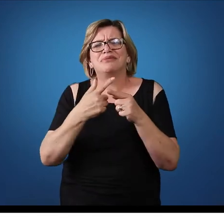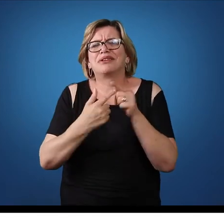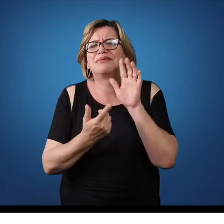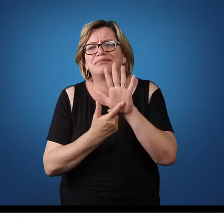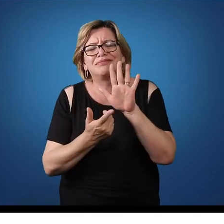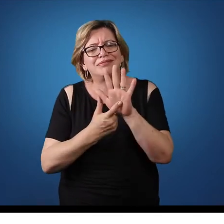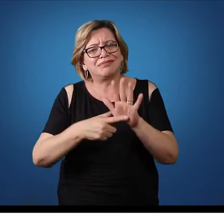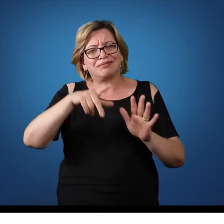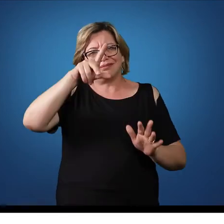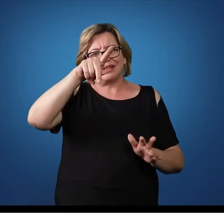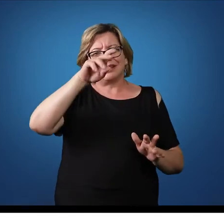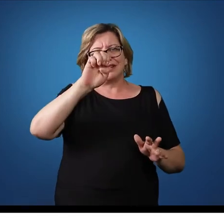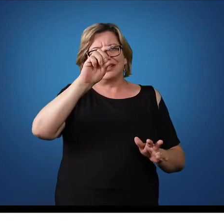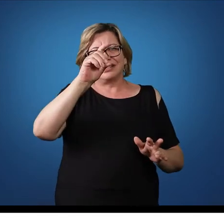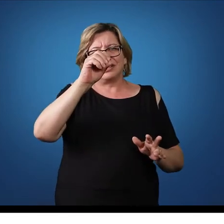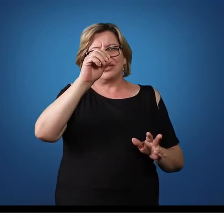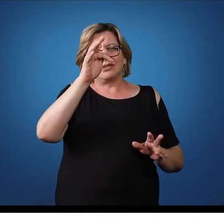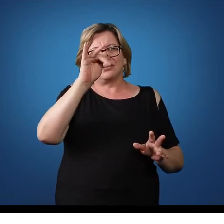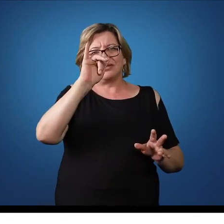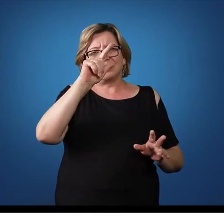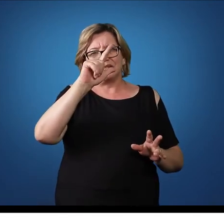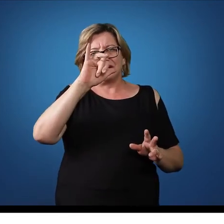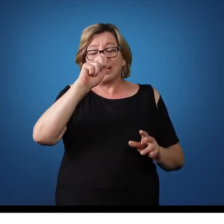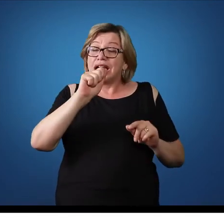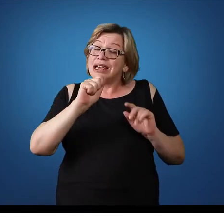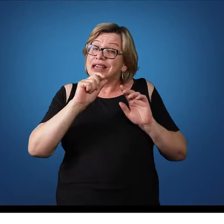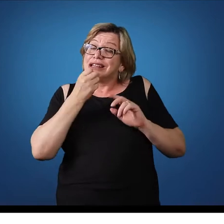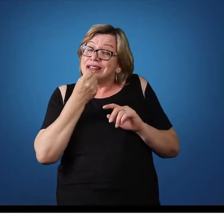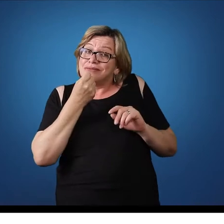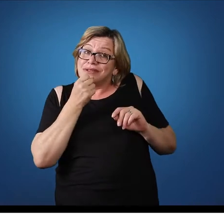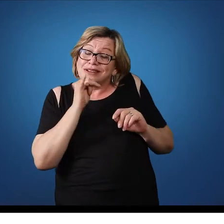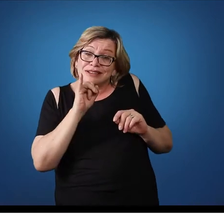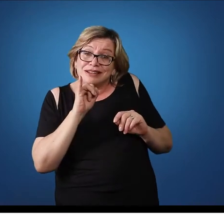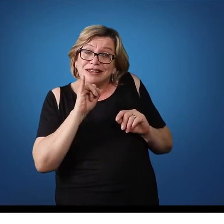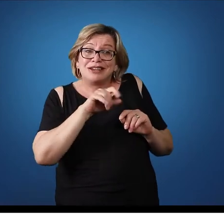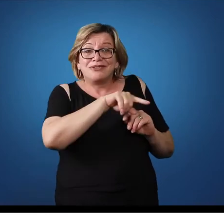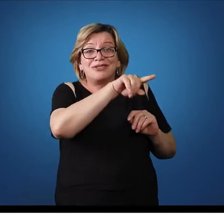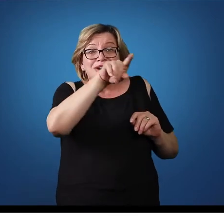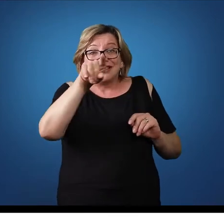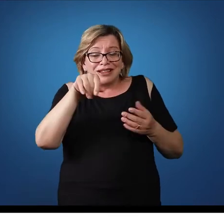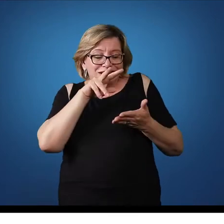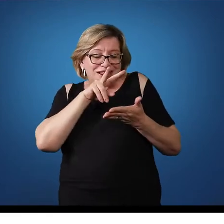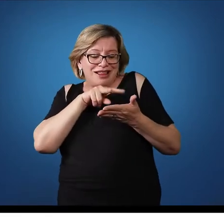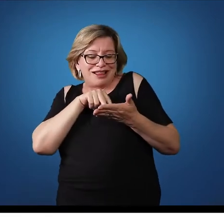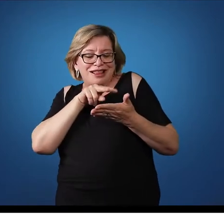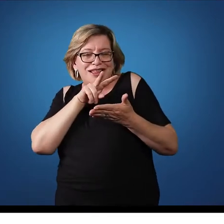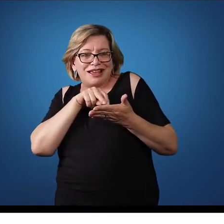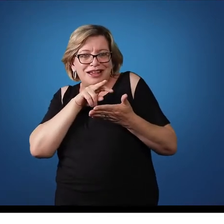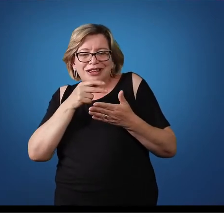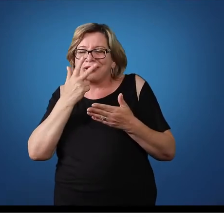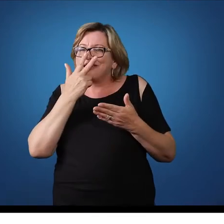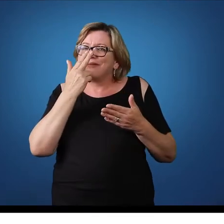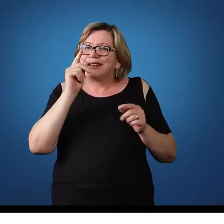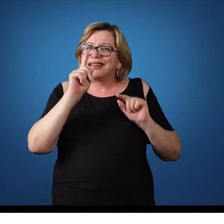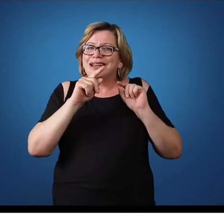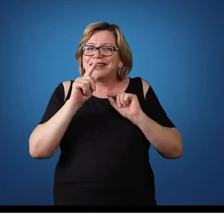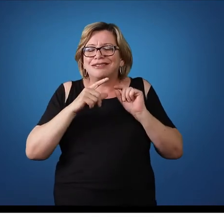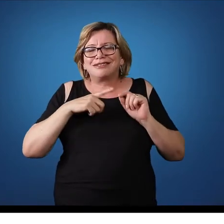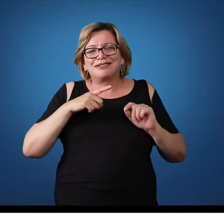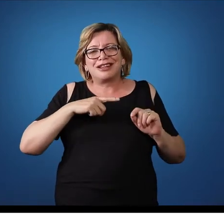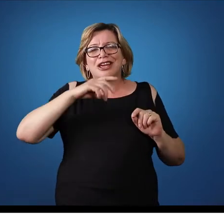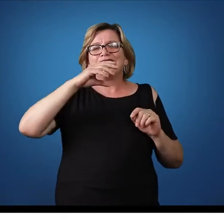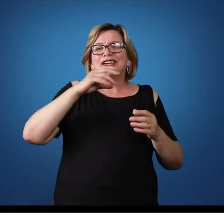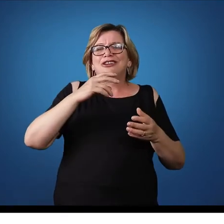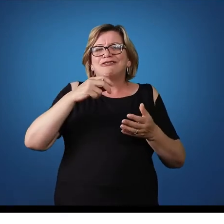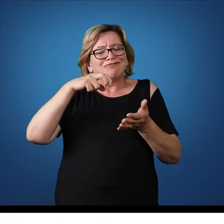a pedofilia. E, aliás, se vocês lerem o romance, no fundo, é claro que é uma condenação, no